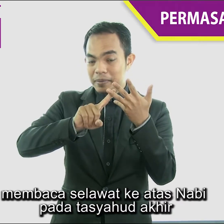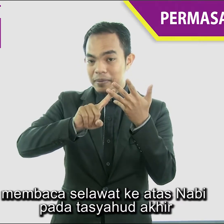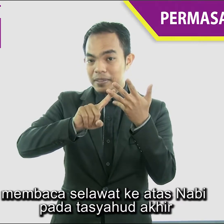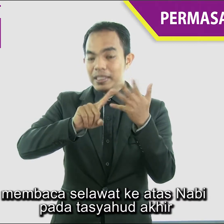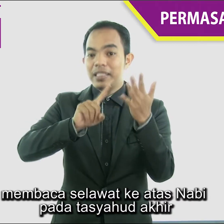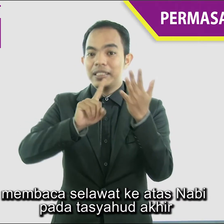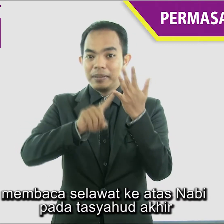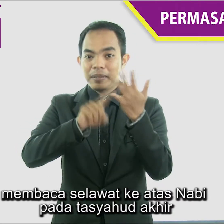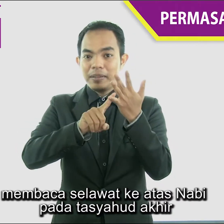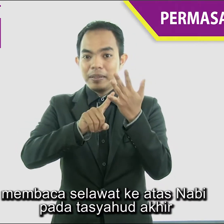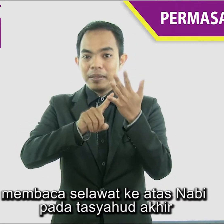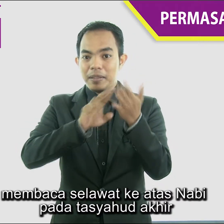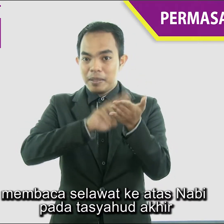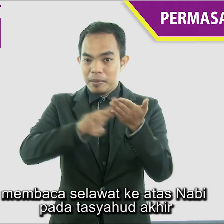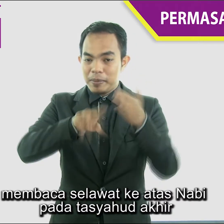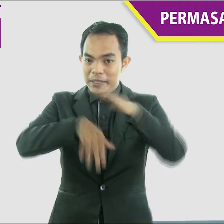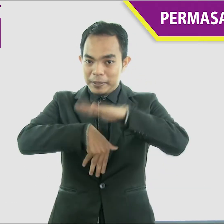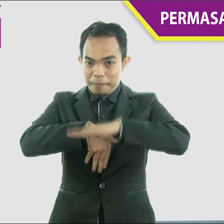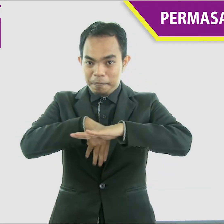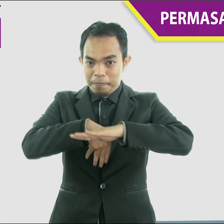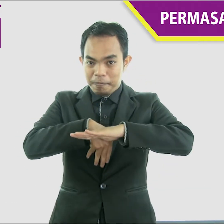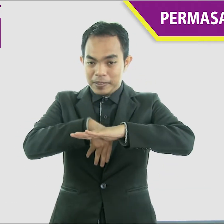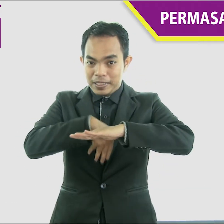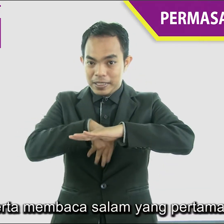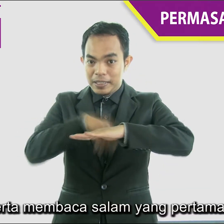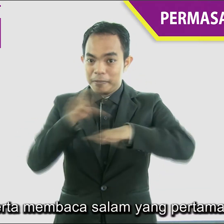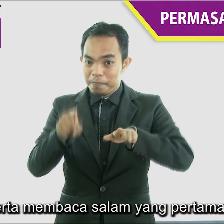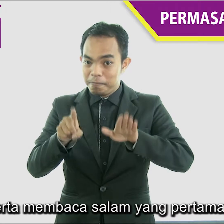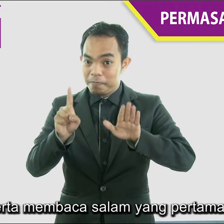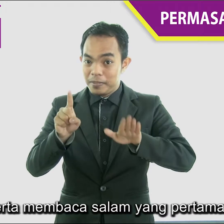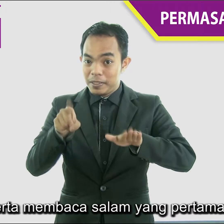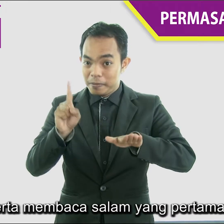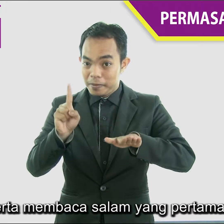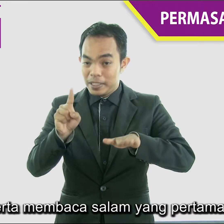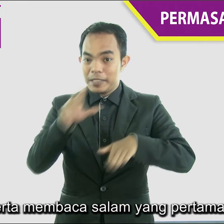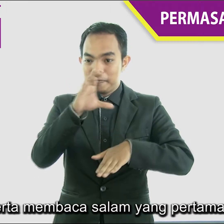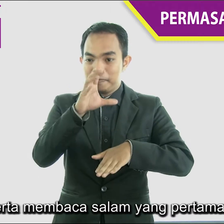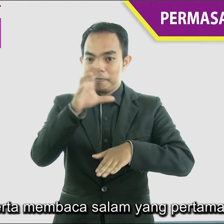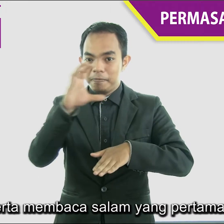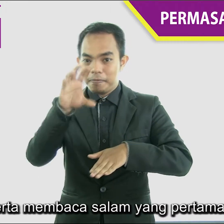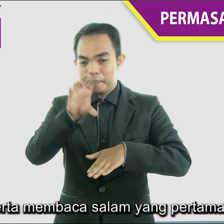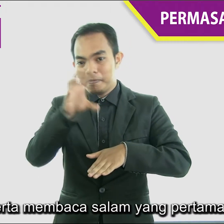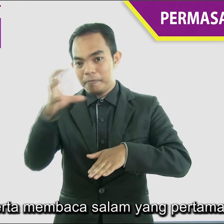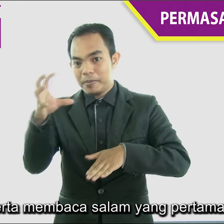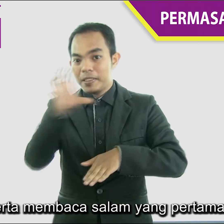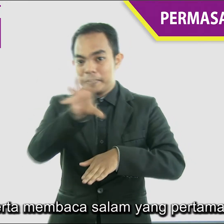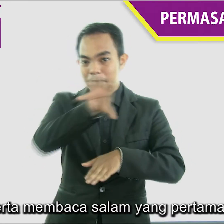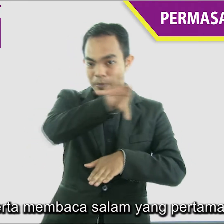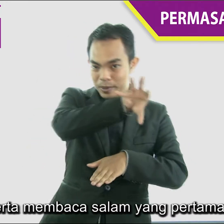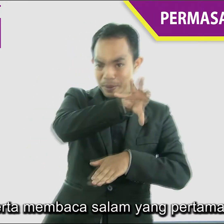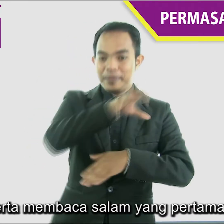alaihi wasallam pada tasyahud akhir serta membaca salam yang pertama.